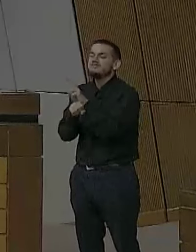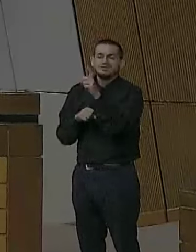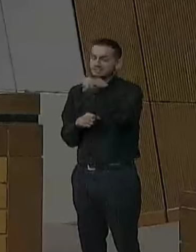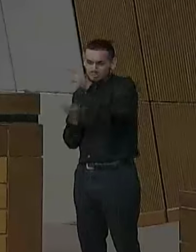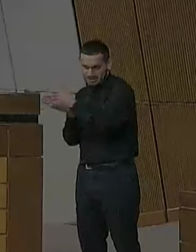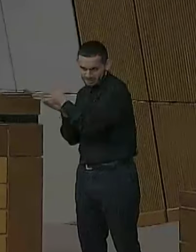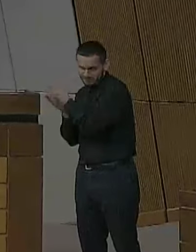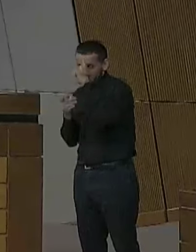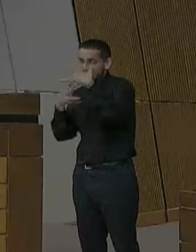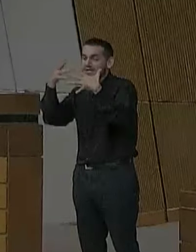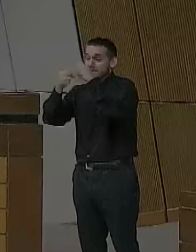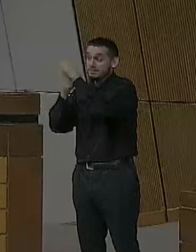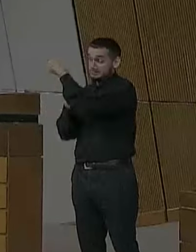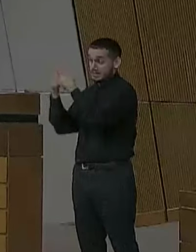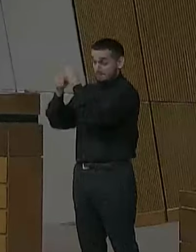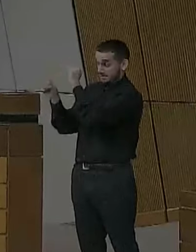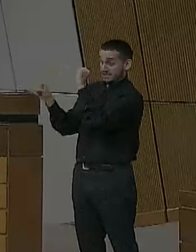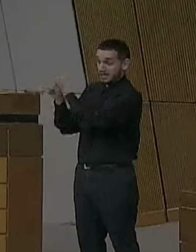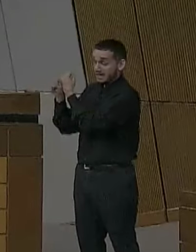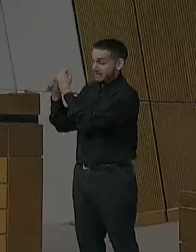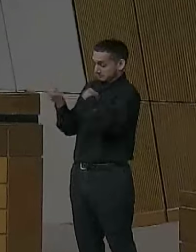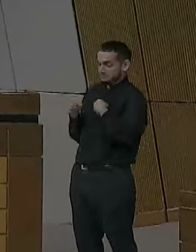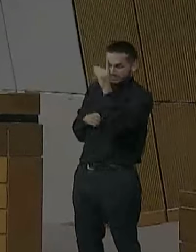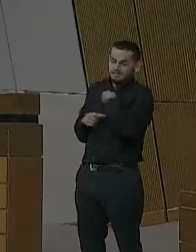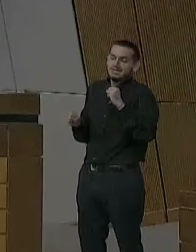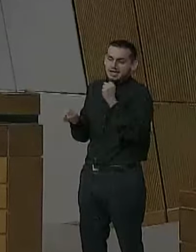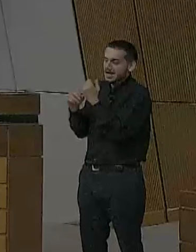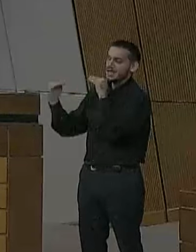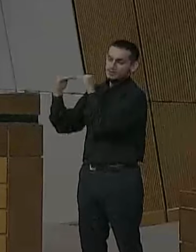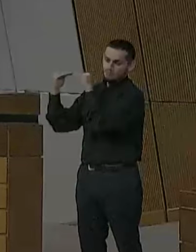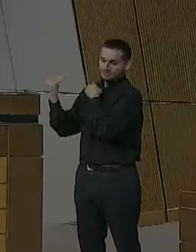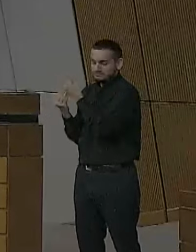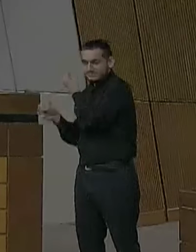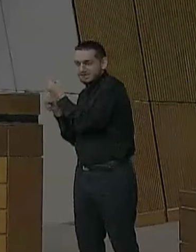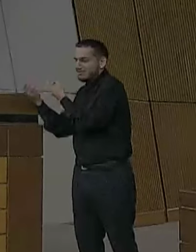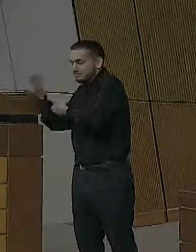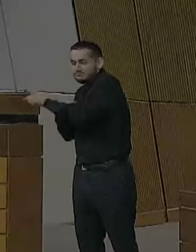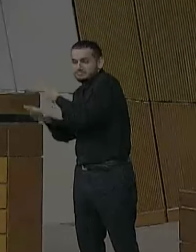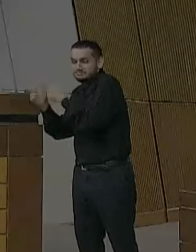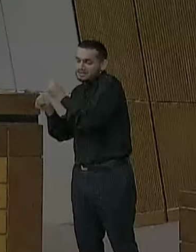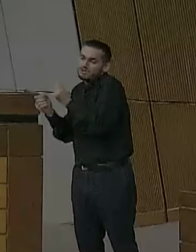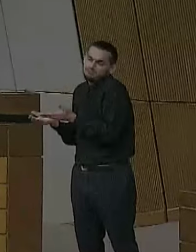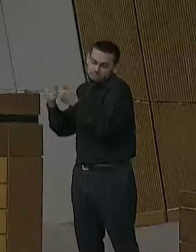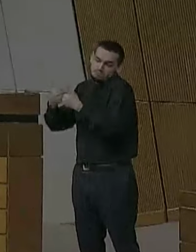y, por supuesto, beneficiosos tanto para las empresas como para los trabajadores con discapacidad respecto a su inclusión